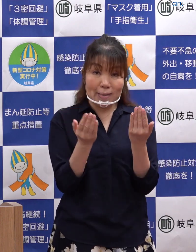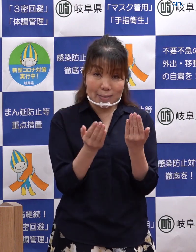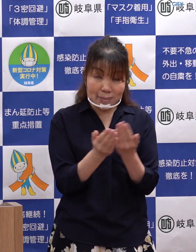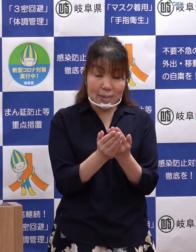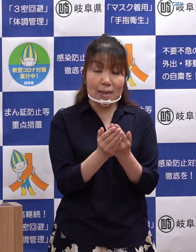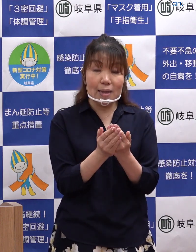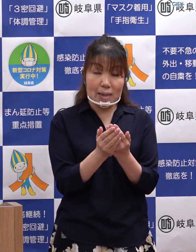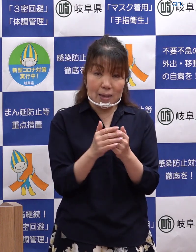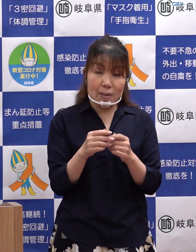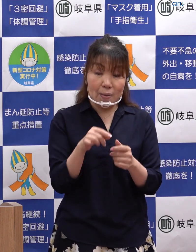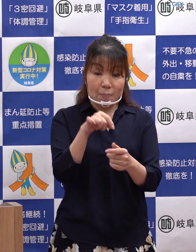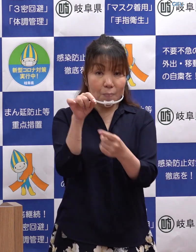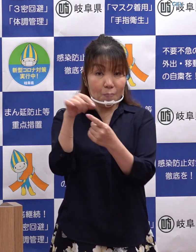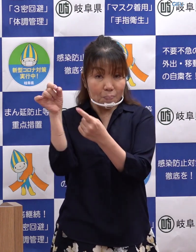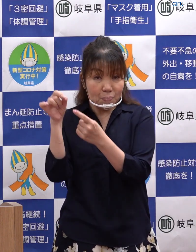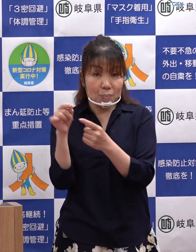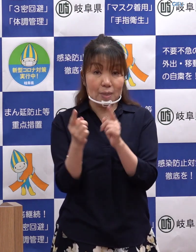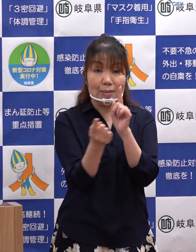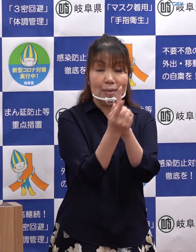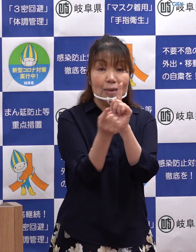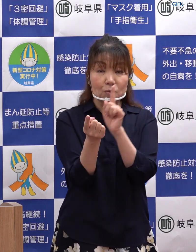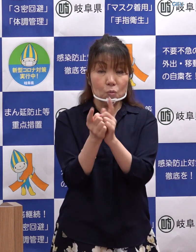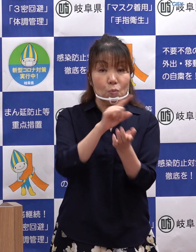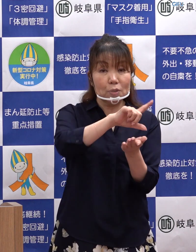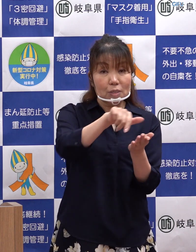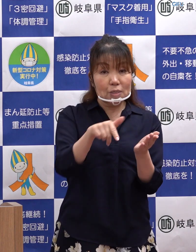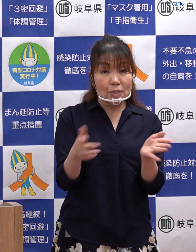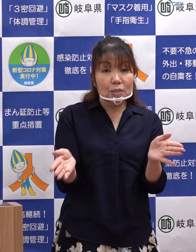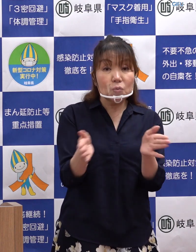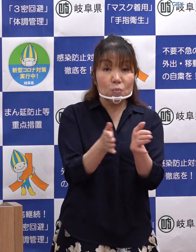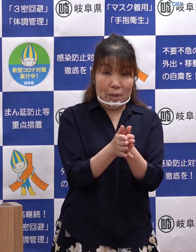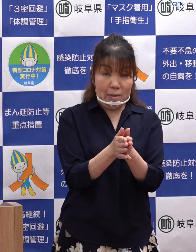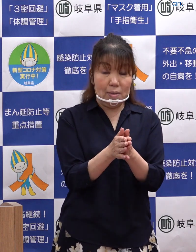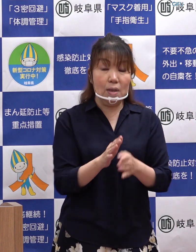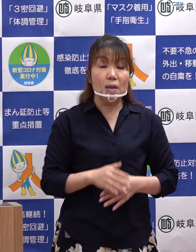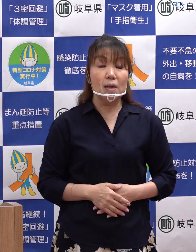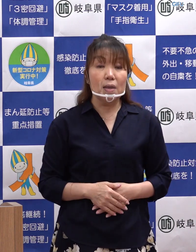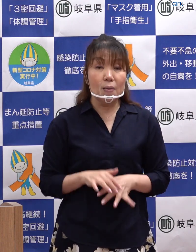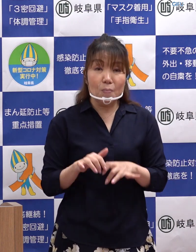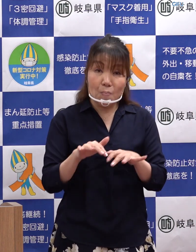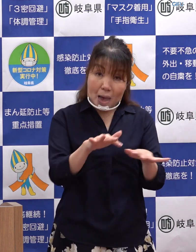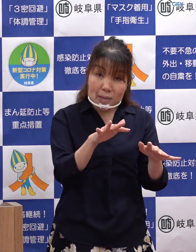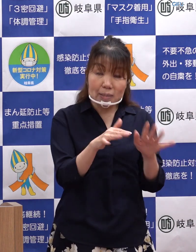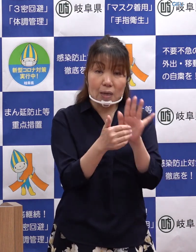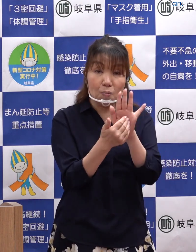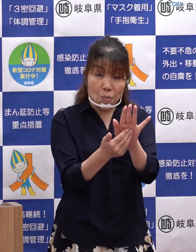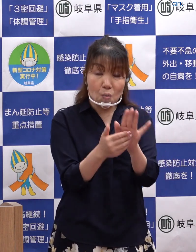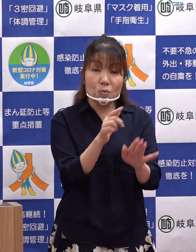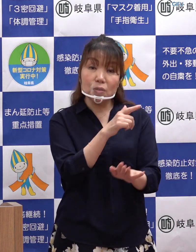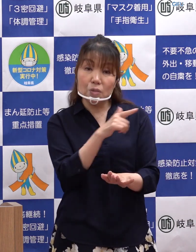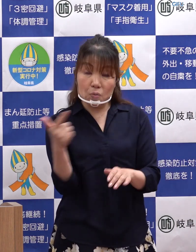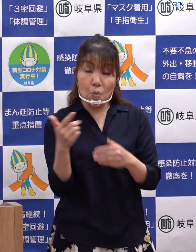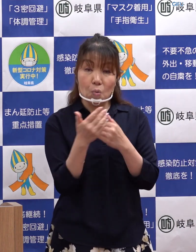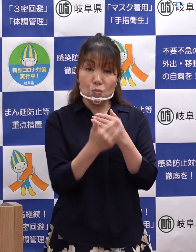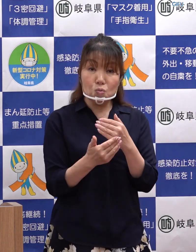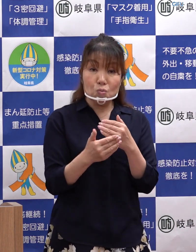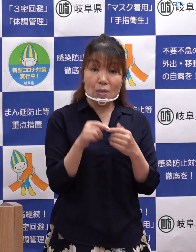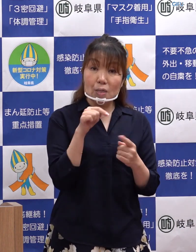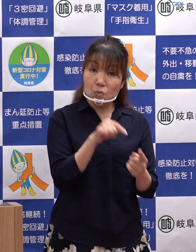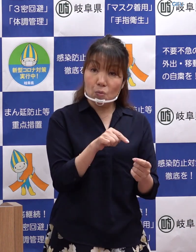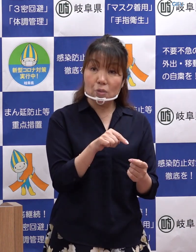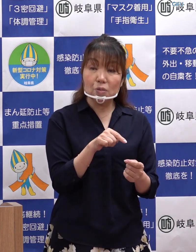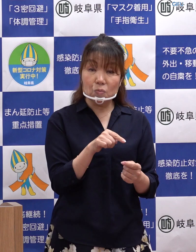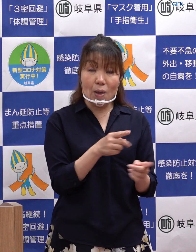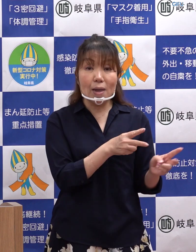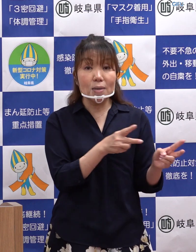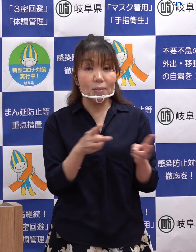ピックアップをして、対象にしたということで、ございます。このまん延防止等重点措置というのは、制